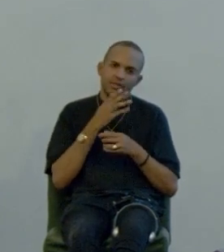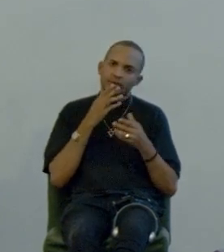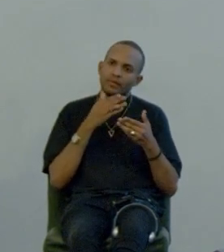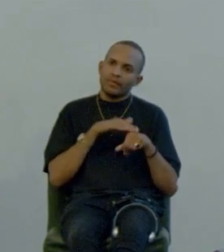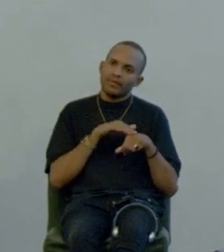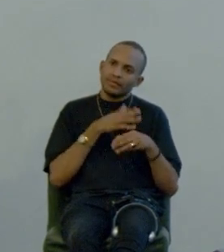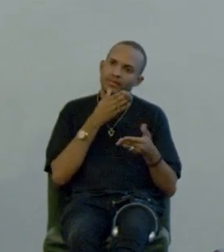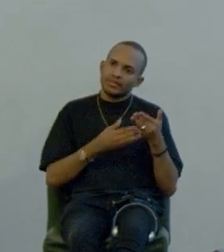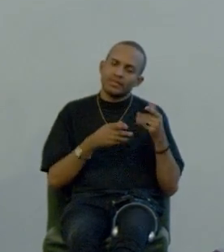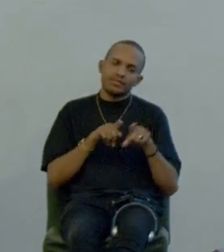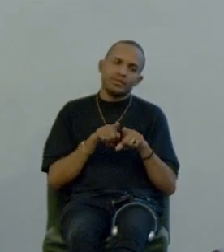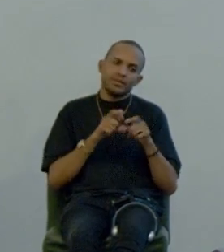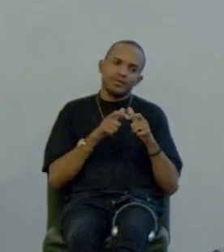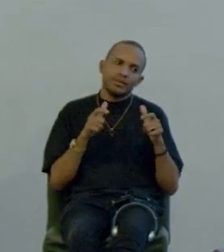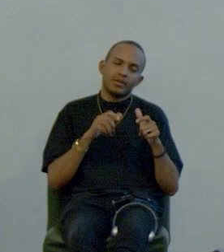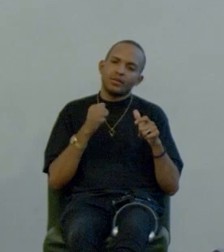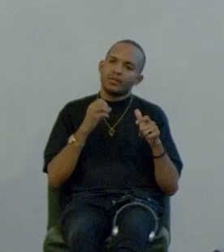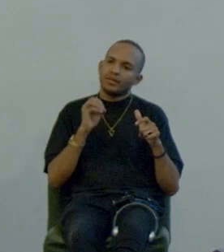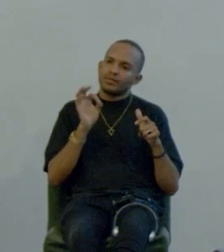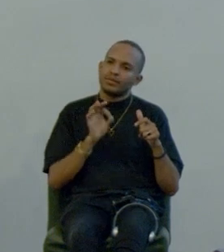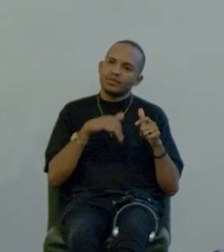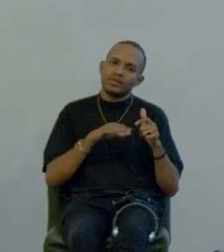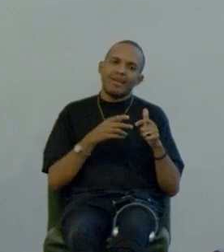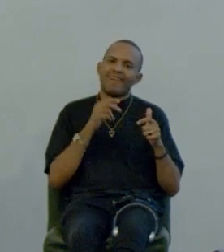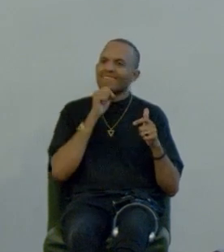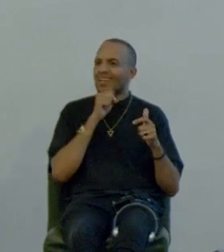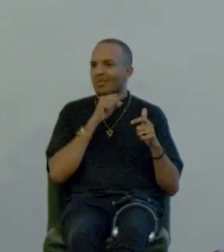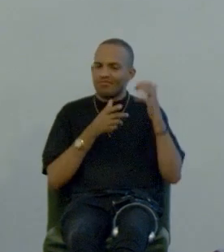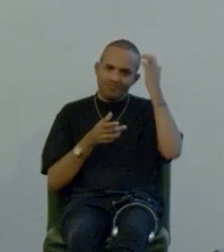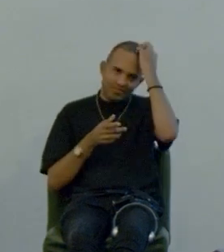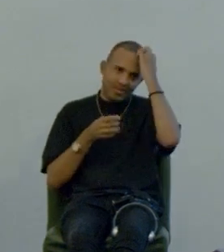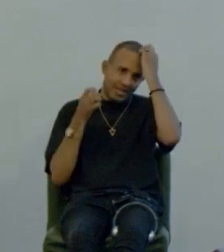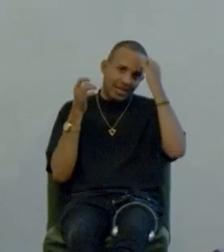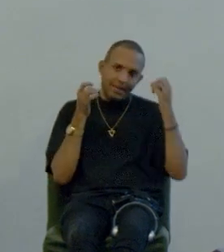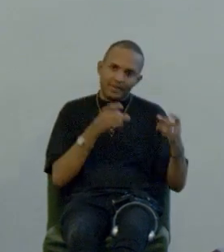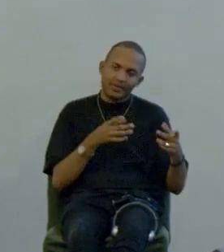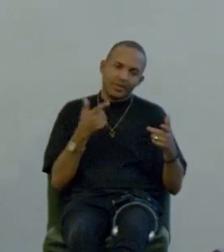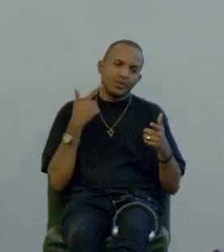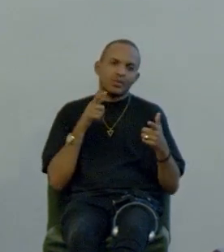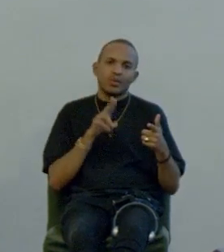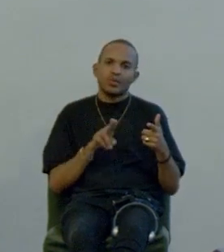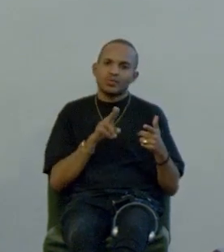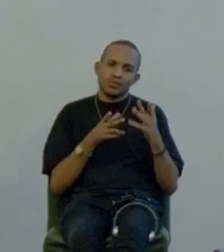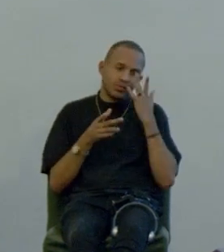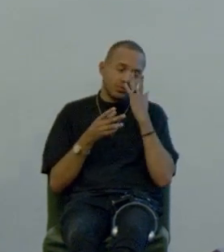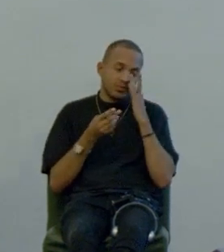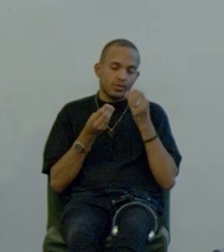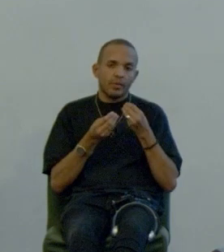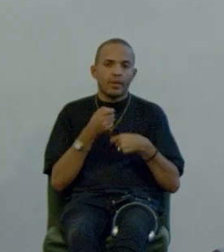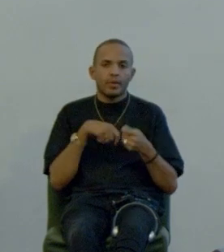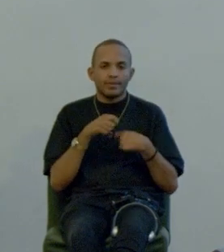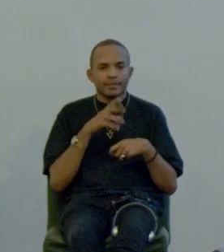perdida, uma boa parte dela hoje em dia, mais de 80%, é pasto velho, abandonado, que não tem um uso